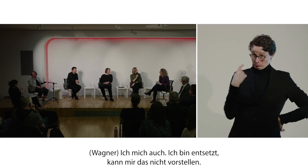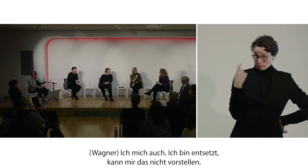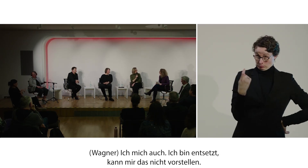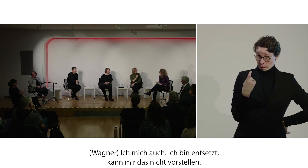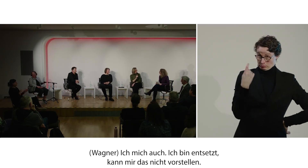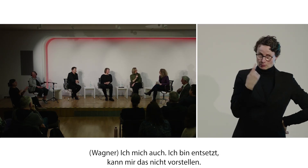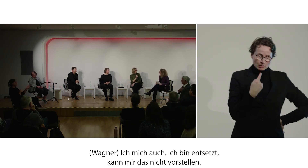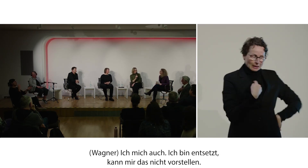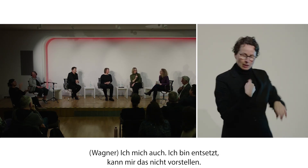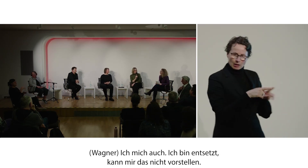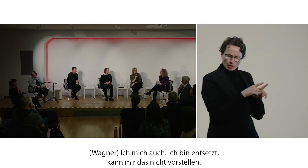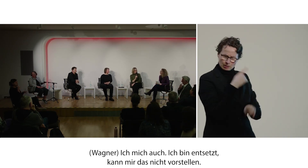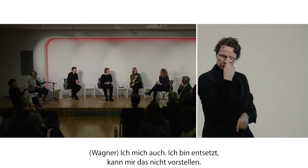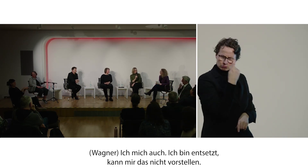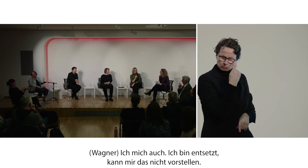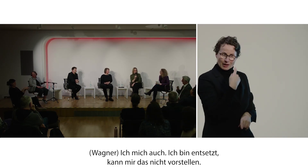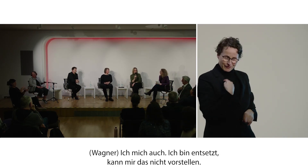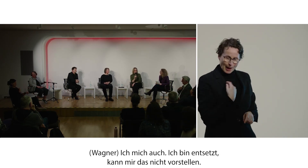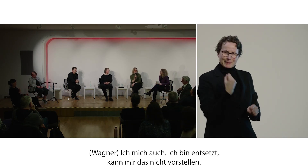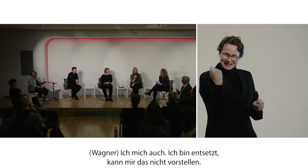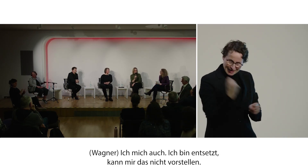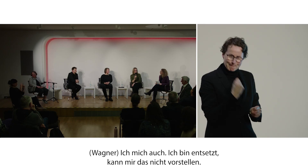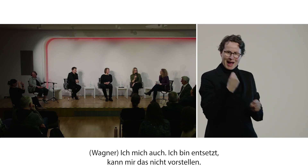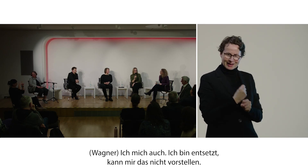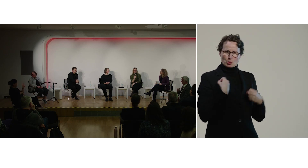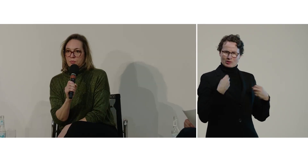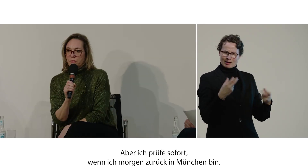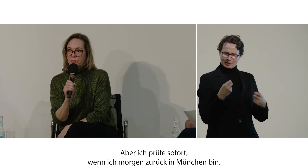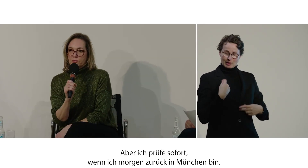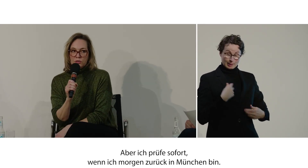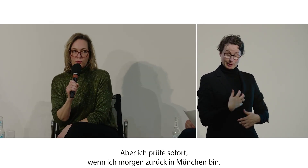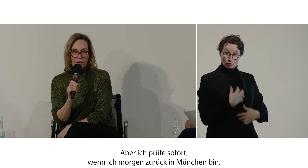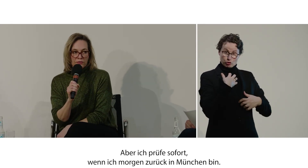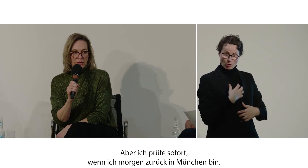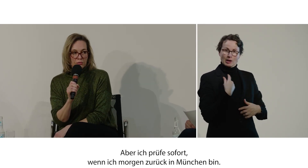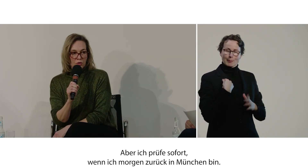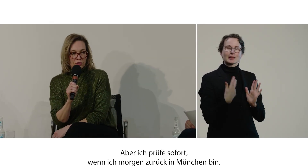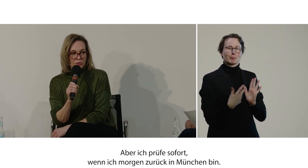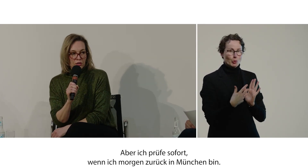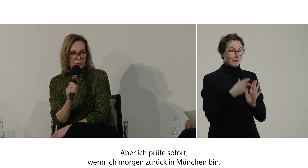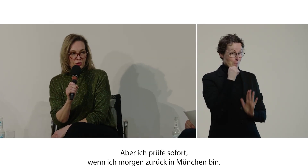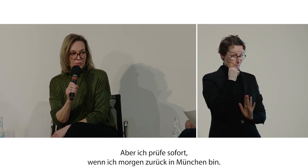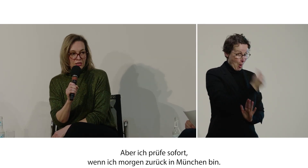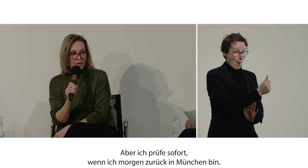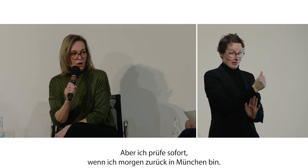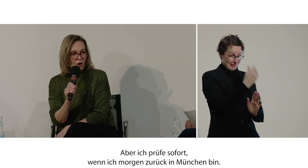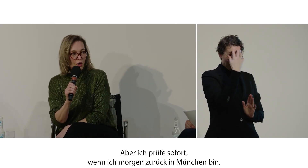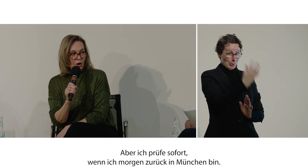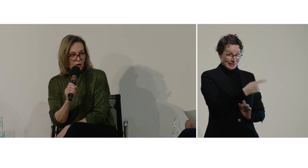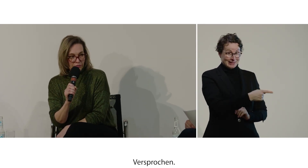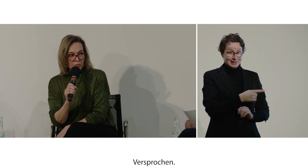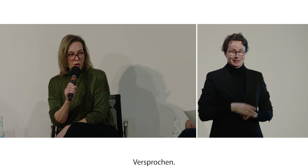Das frage ich mich gerade auch. Ich bin gerade etwas entsetzt und kann mir das nicht vorstellen, aber ich prüfe das sofort, wenn ich morgen zurück in München bin.